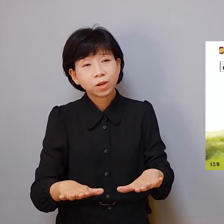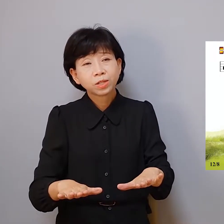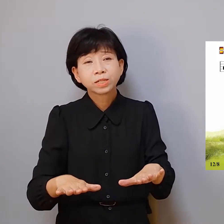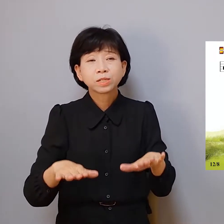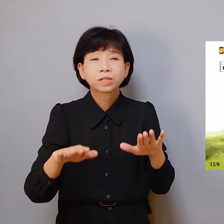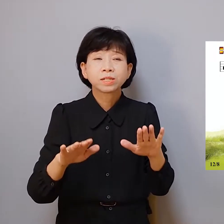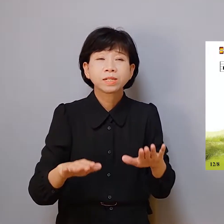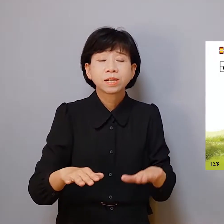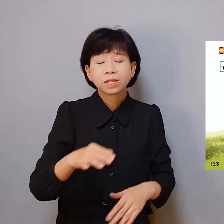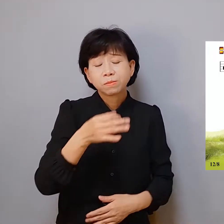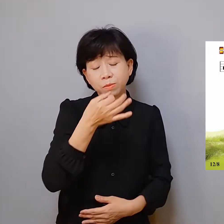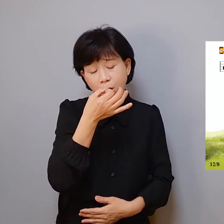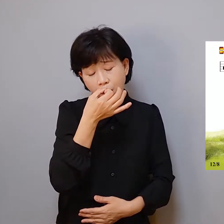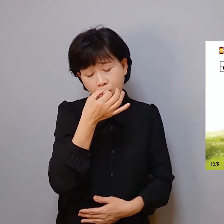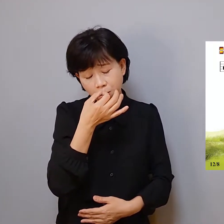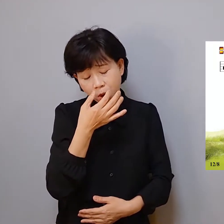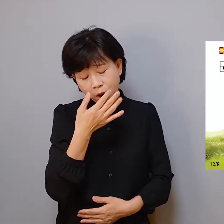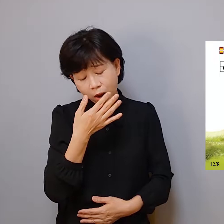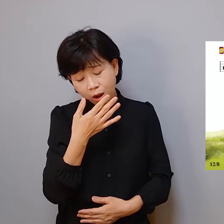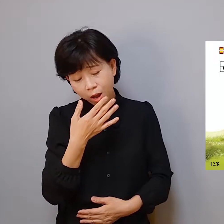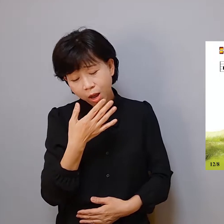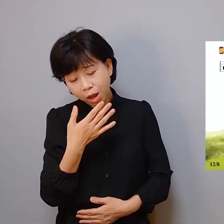우린 오늘을